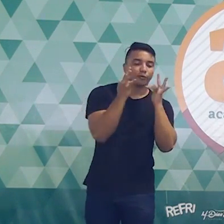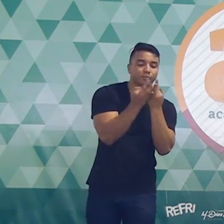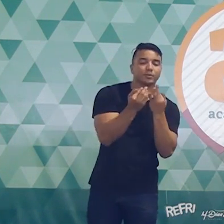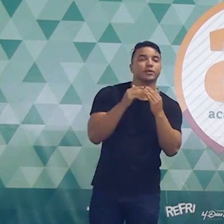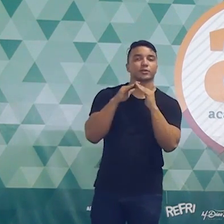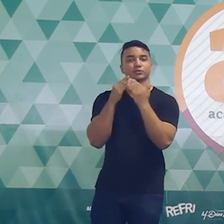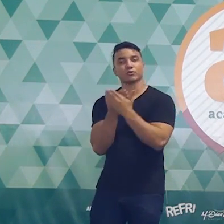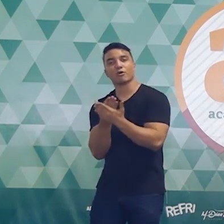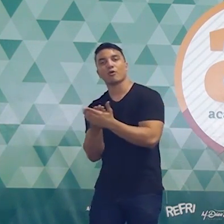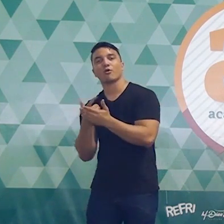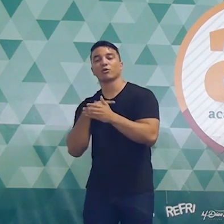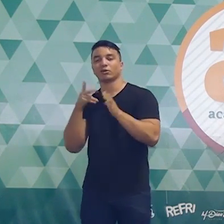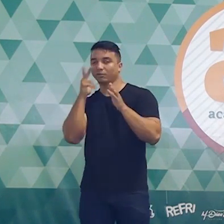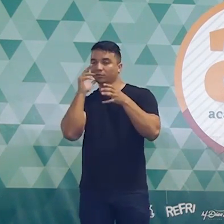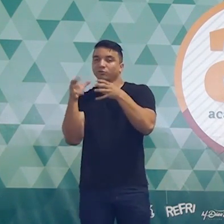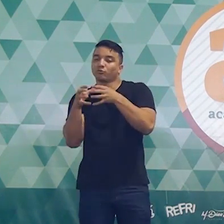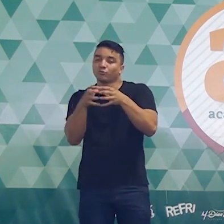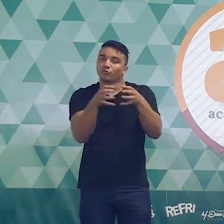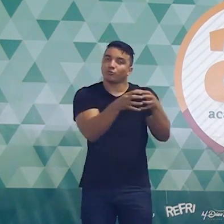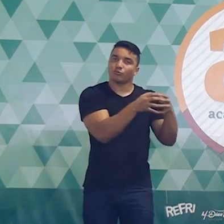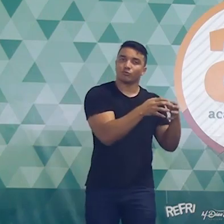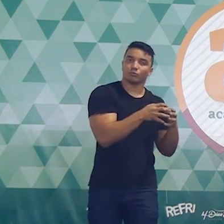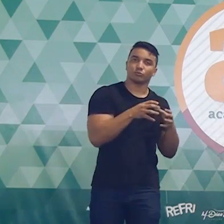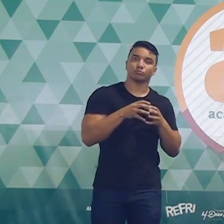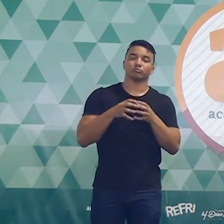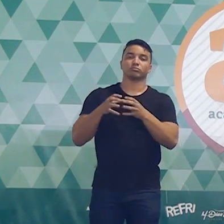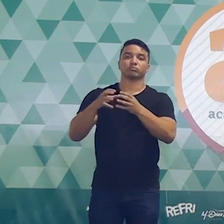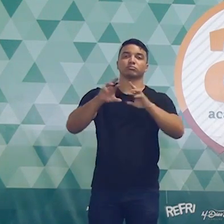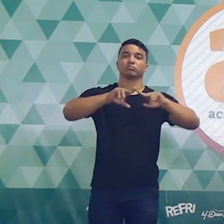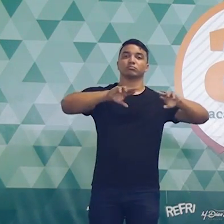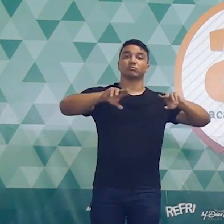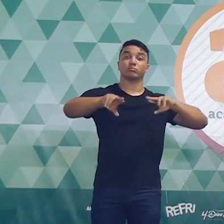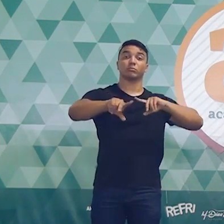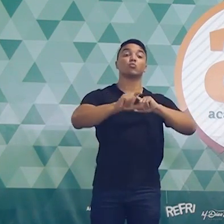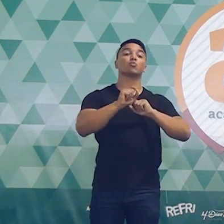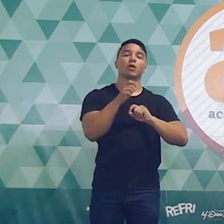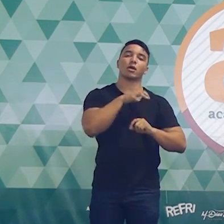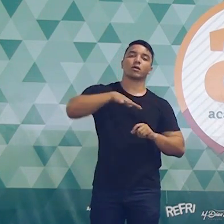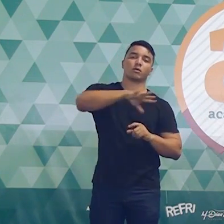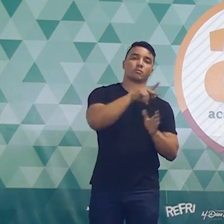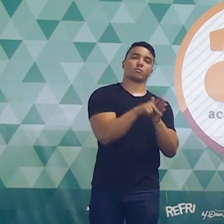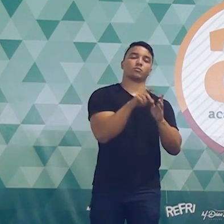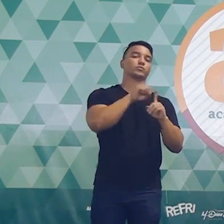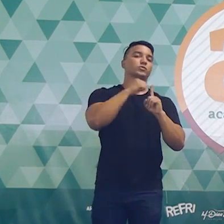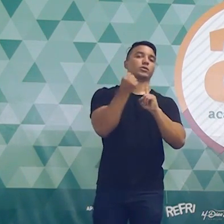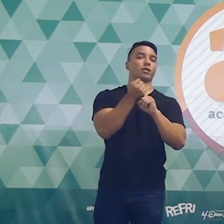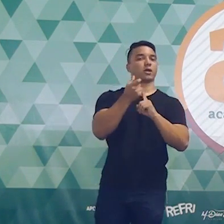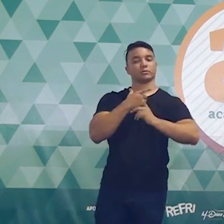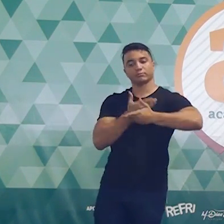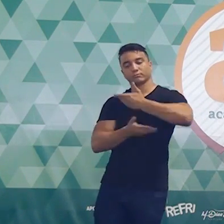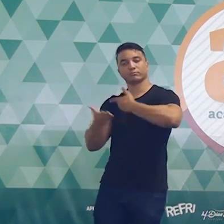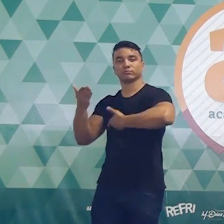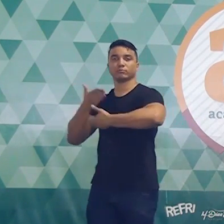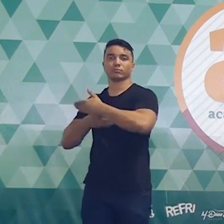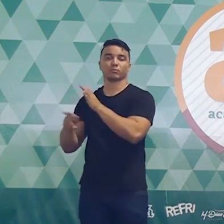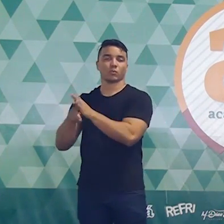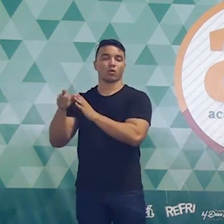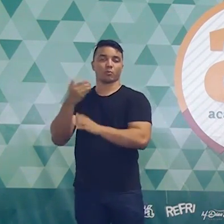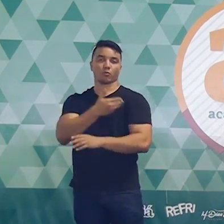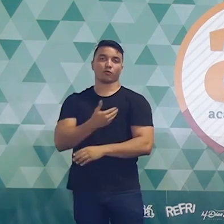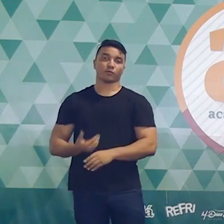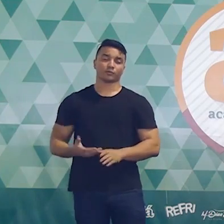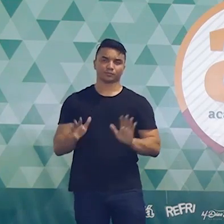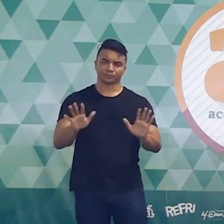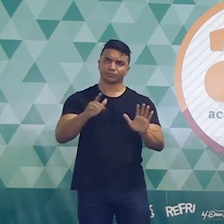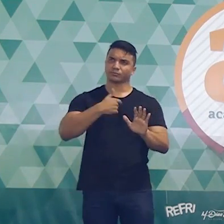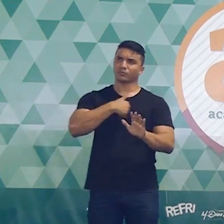famílias, das escolas, das ONGs, da imprensa, porque a sociedade ela tem um papel colaborativo com o poder público. Aí o